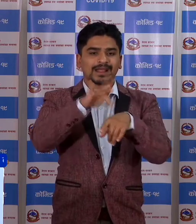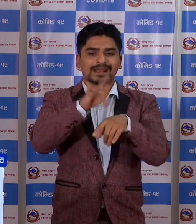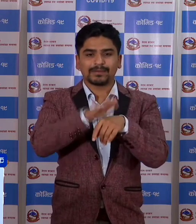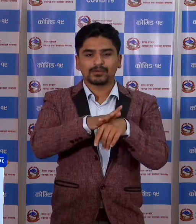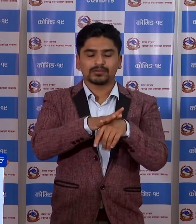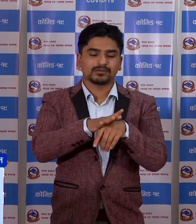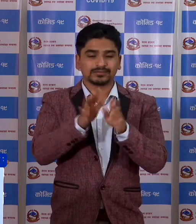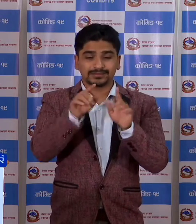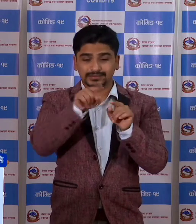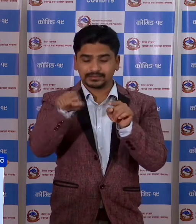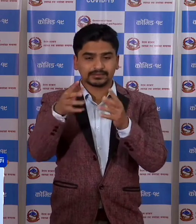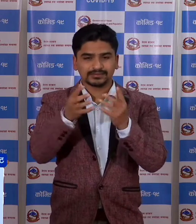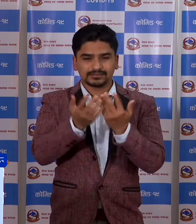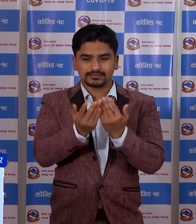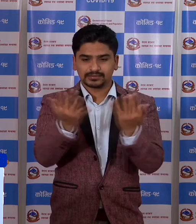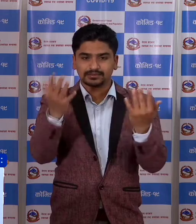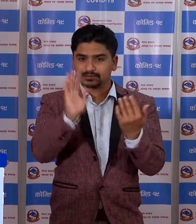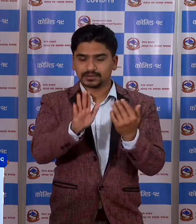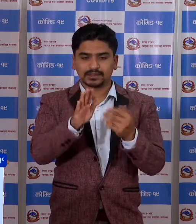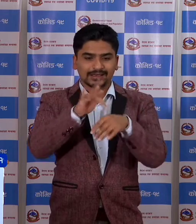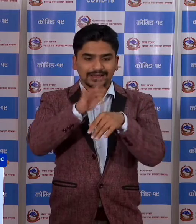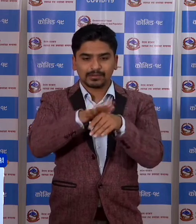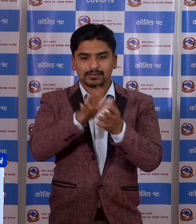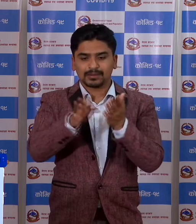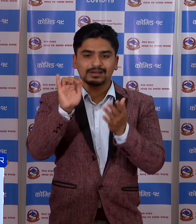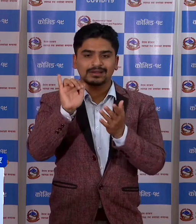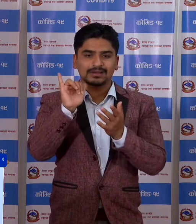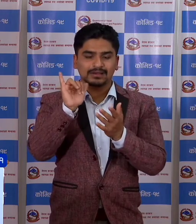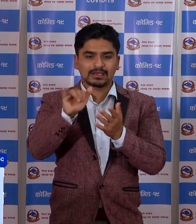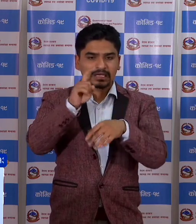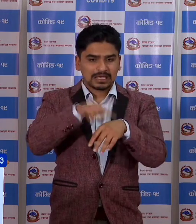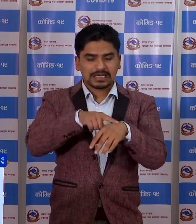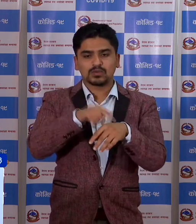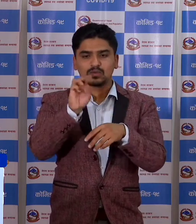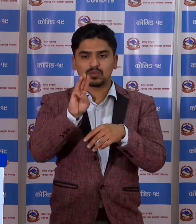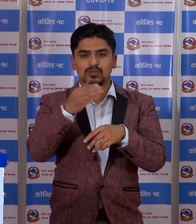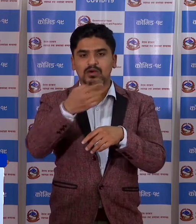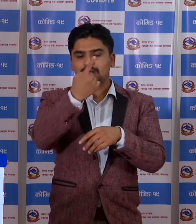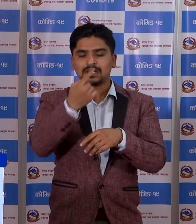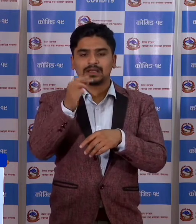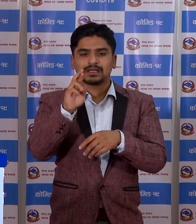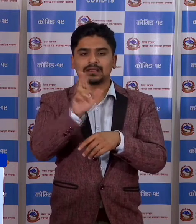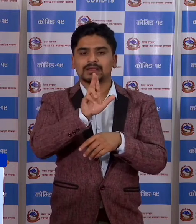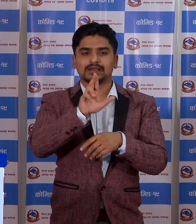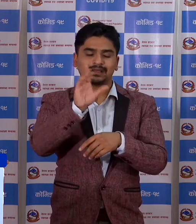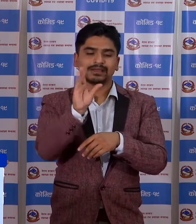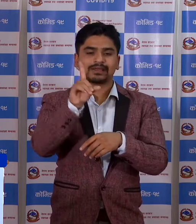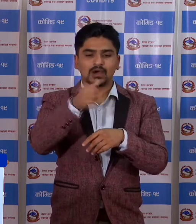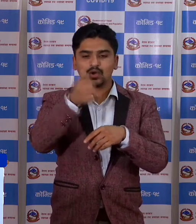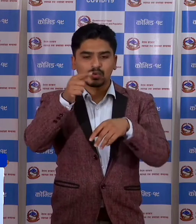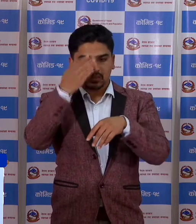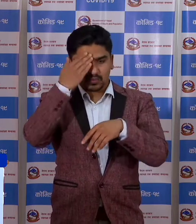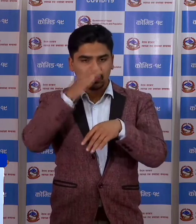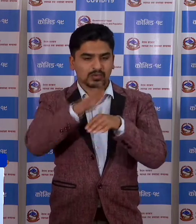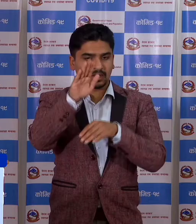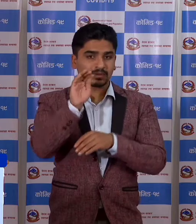लामखुट्टेको बिग बिग्रिरहने, लामखुट्टेबाट सर्ने रोगहरू, डेङ्गी मलेरिया लगायतका रोगहरू आउन